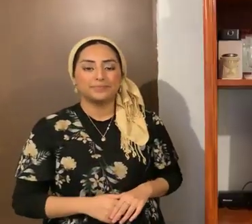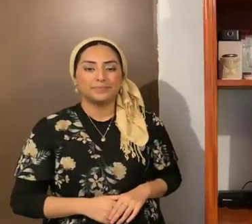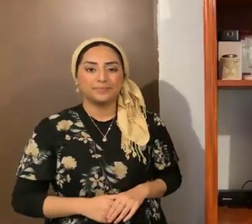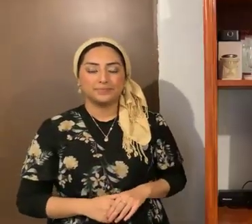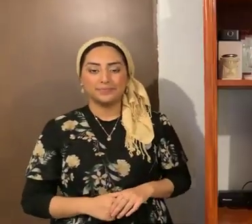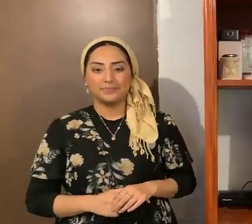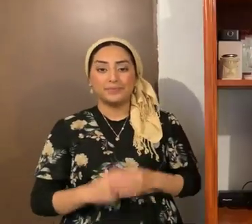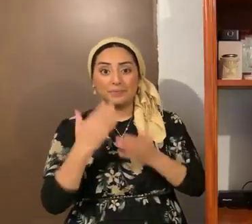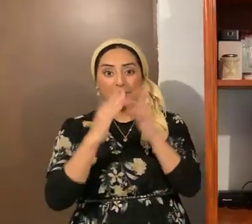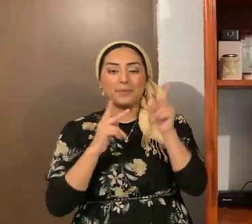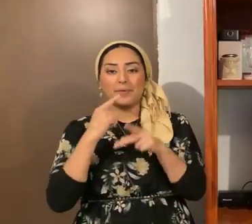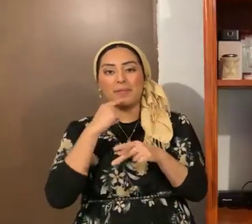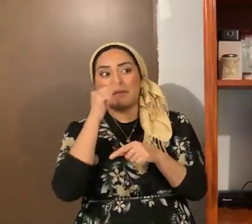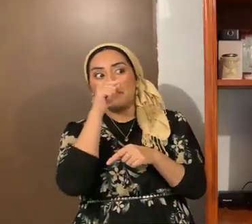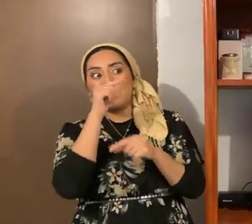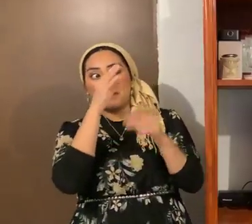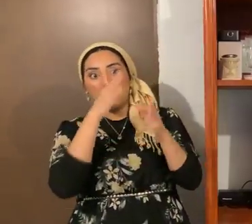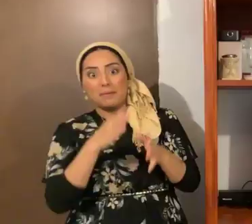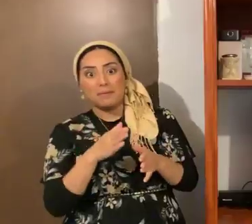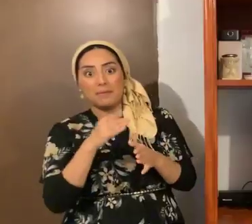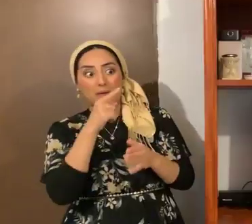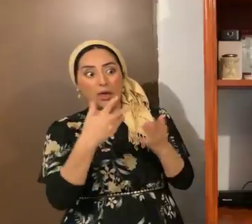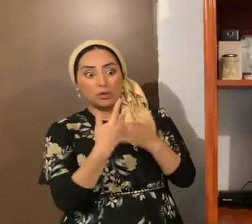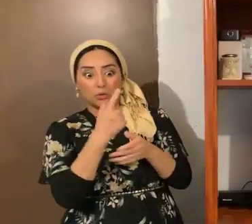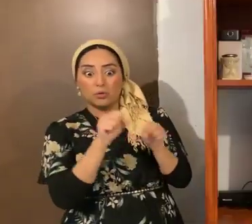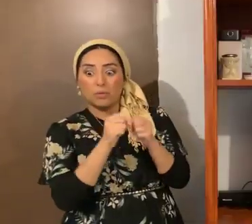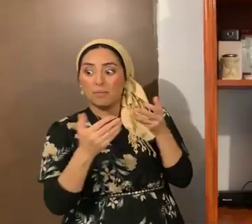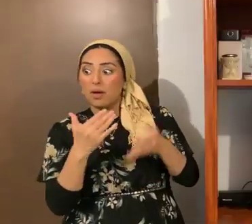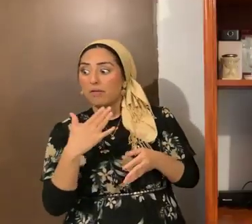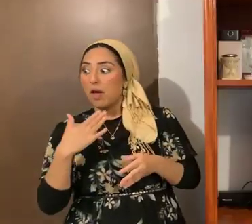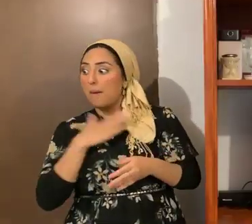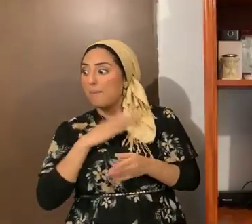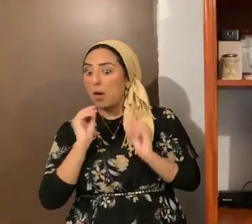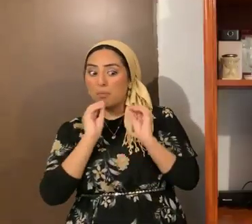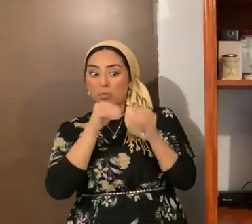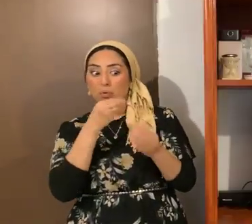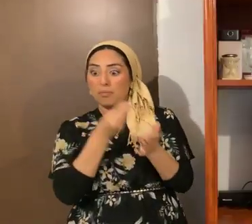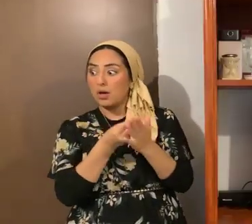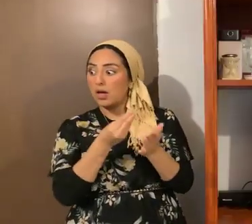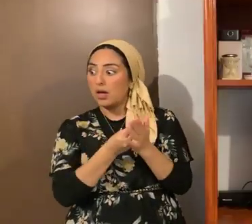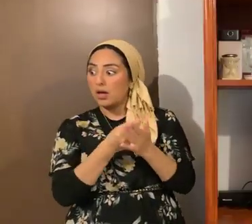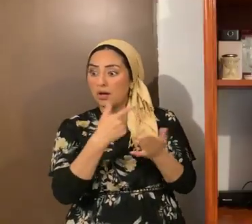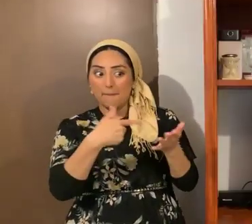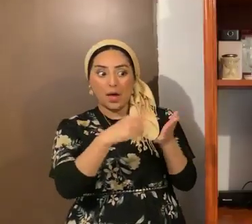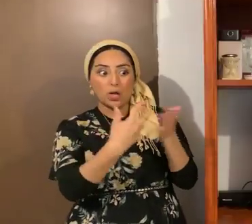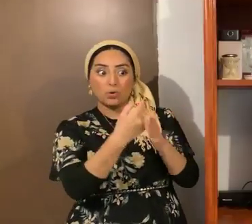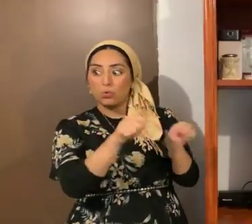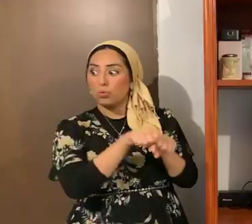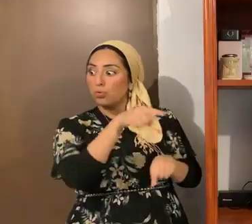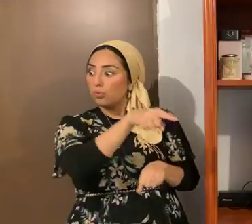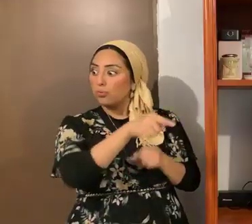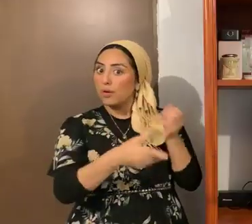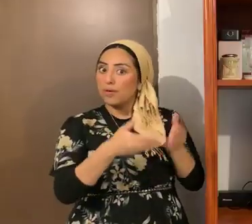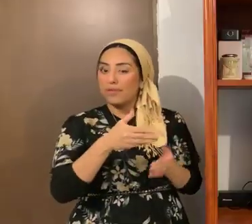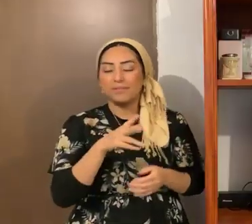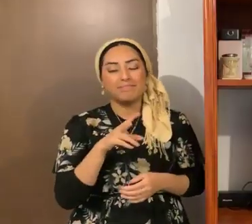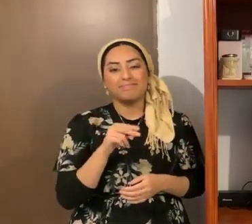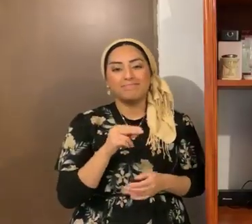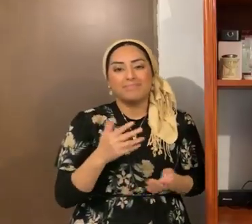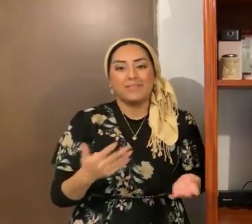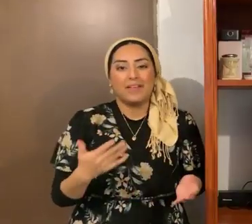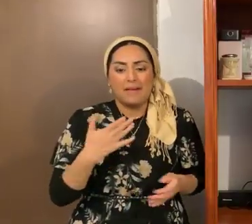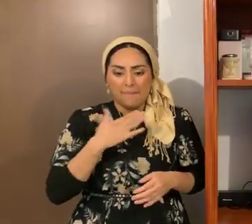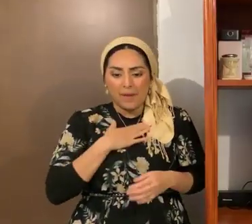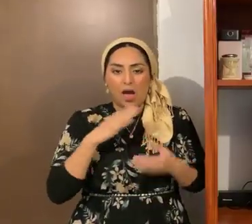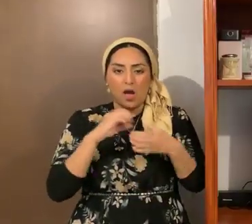Mira, el Roy, etcétera, estrenó zapatos, ¿no será por los 10 centavos que puse en la cajita? Por favor, hombre, vivo de mi